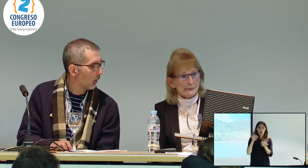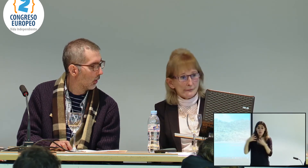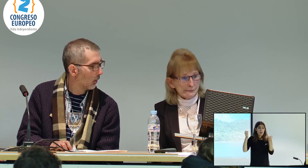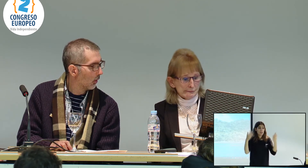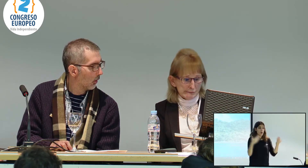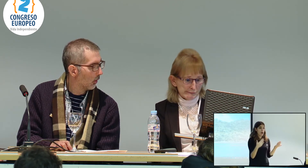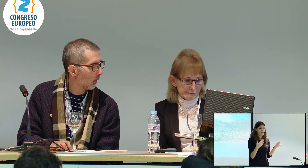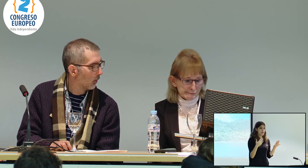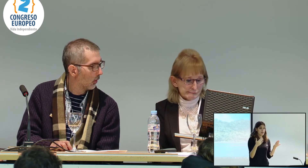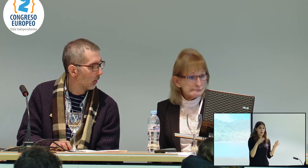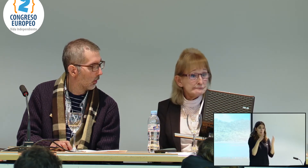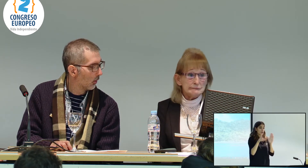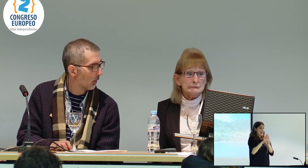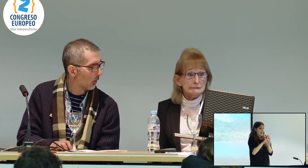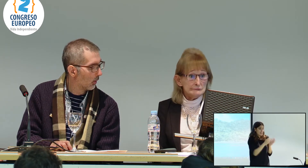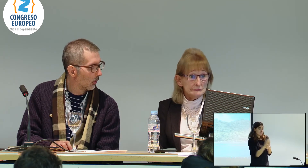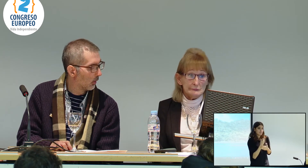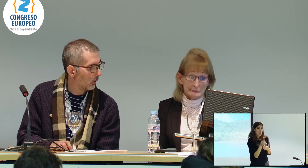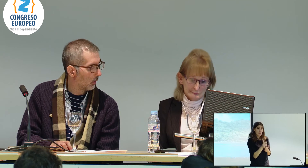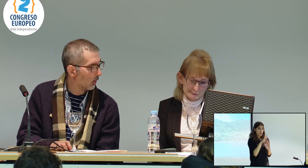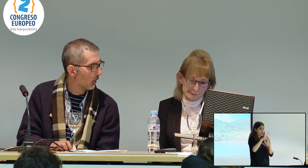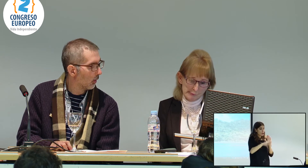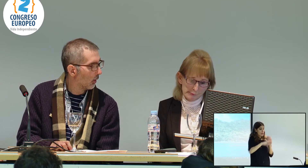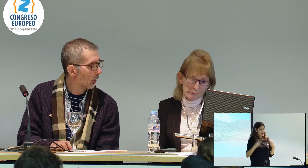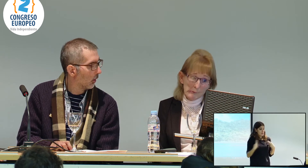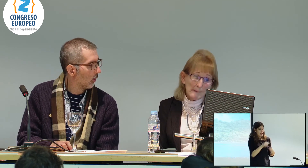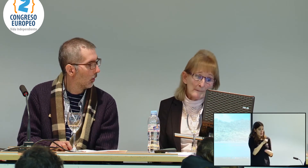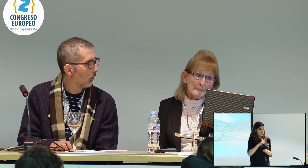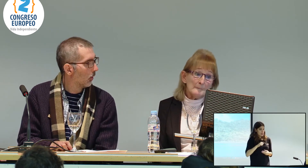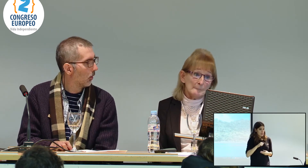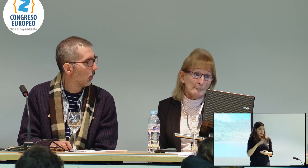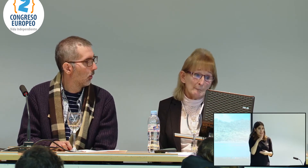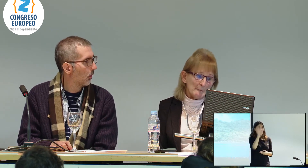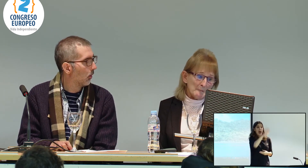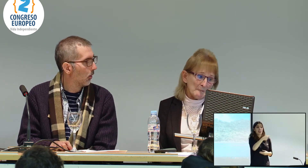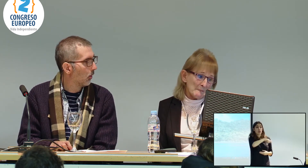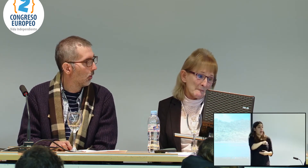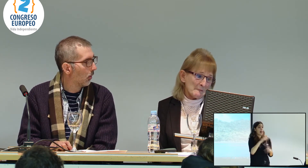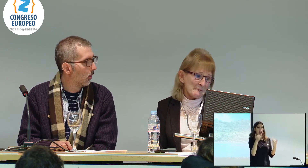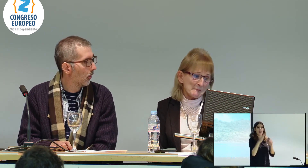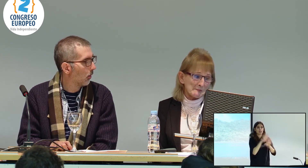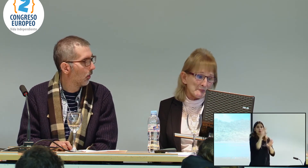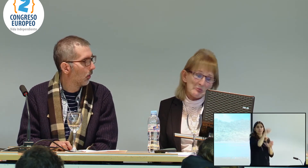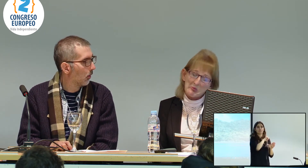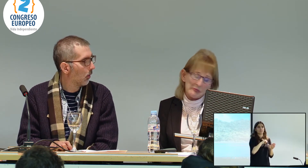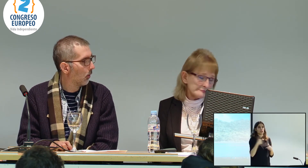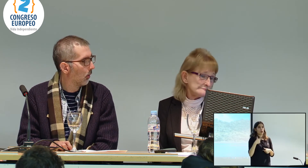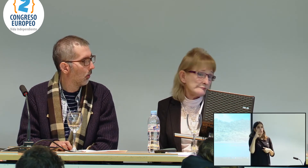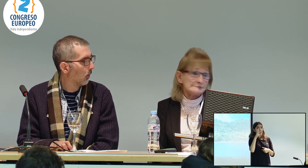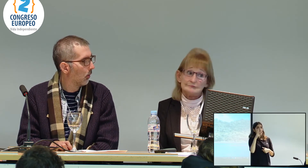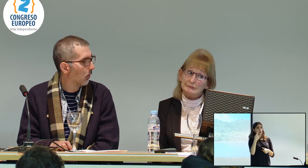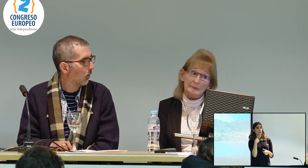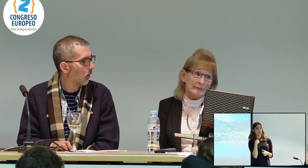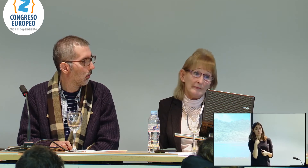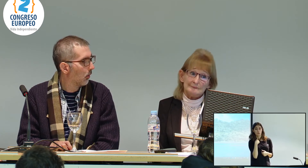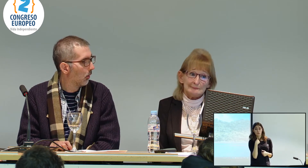Al no haber un marco legal para los programas de vida independiente a nivel nacional, no puedo percibir este complemento a mi